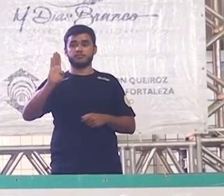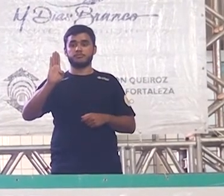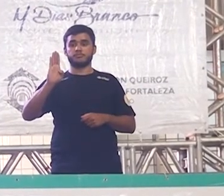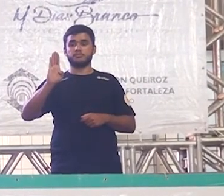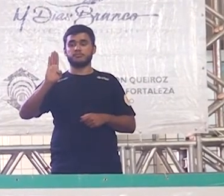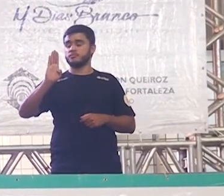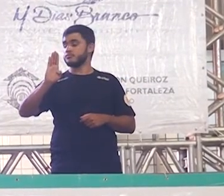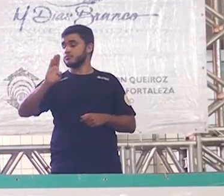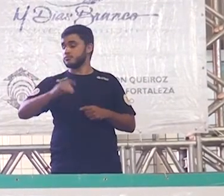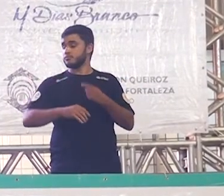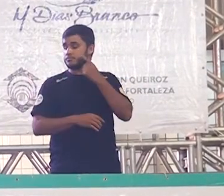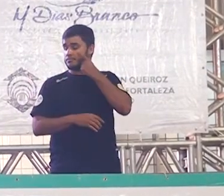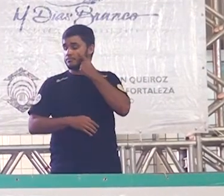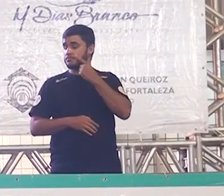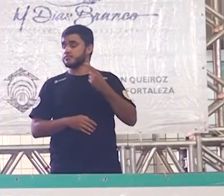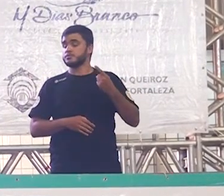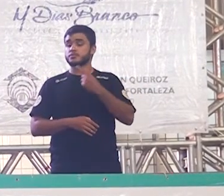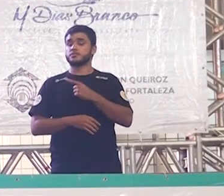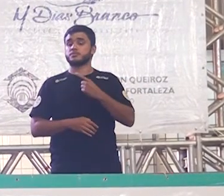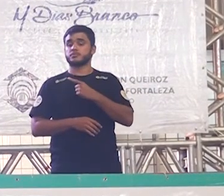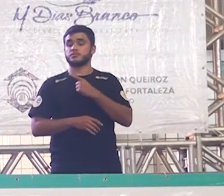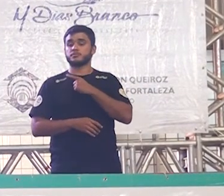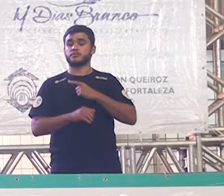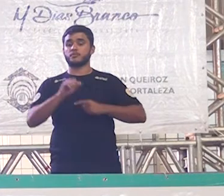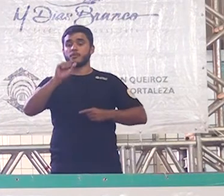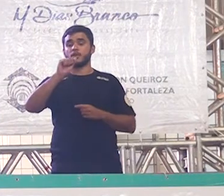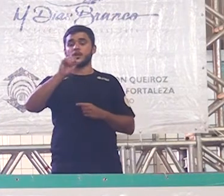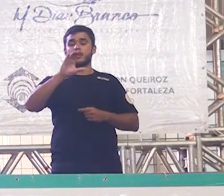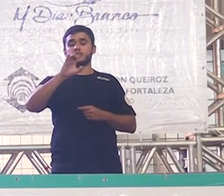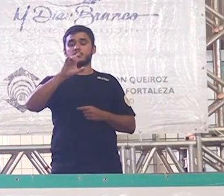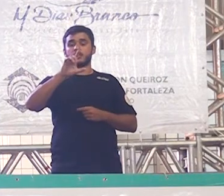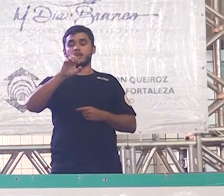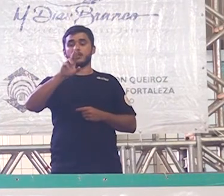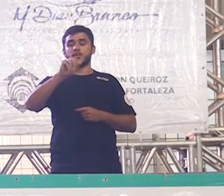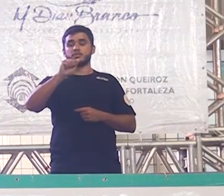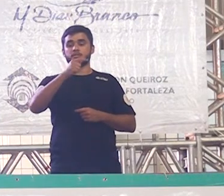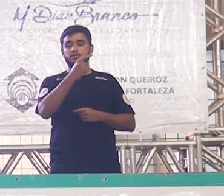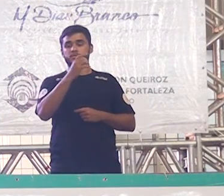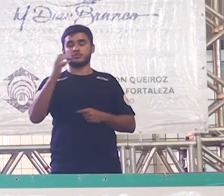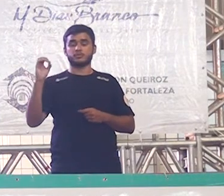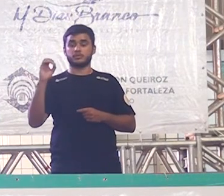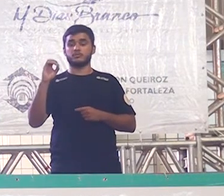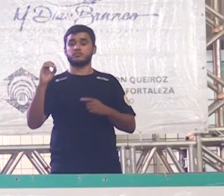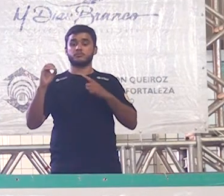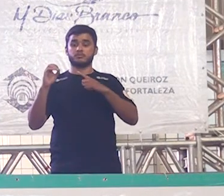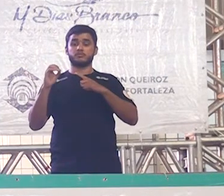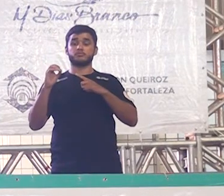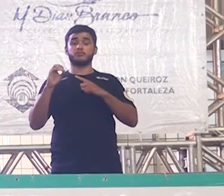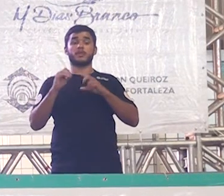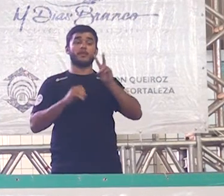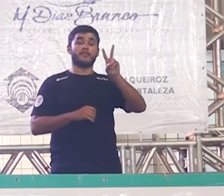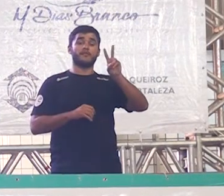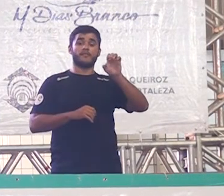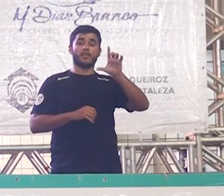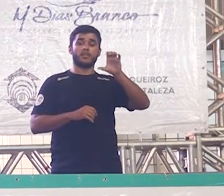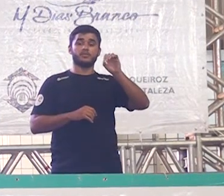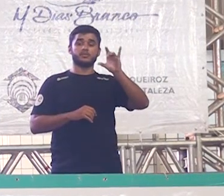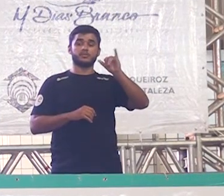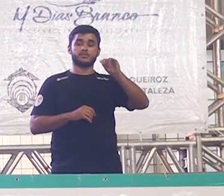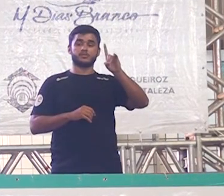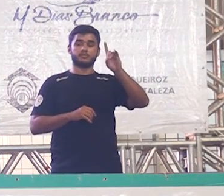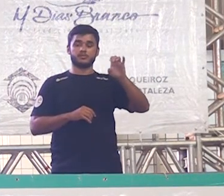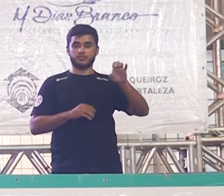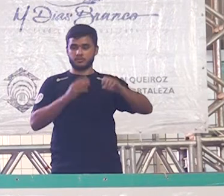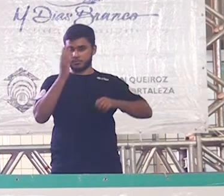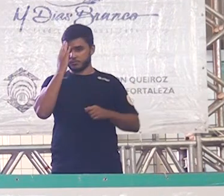eu tenho aceleração, que eu estou atrás, e eu tenho a velocidade. Mas o que é que eu não tinha nessa